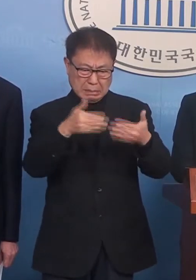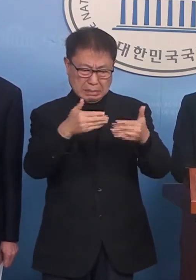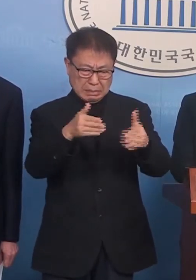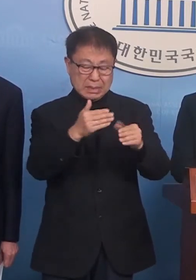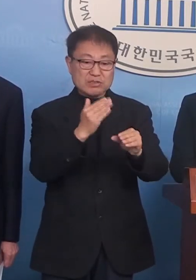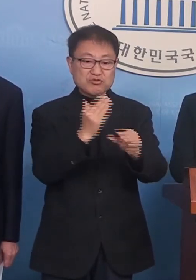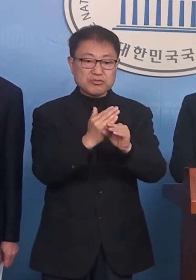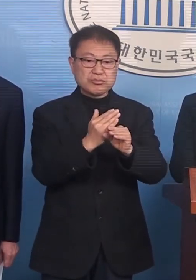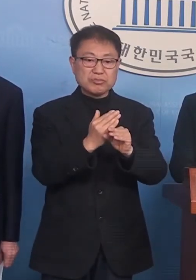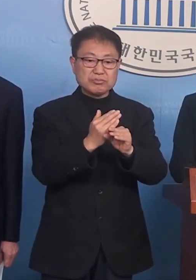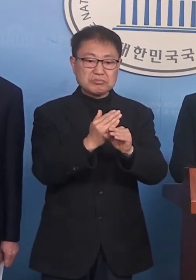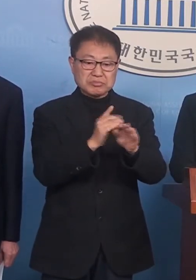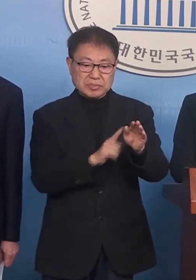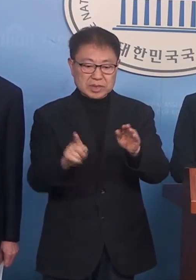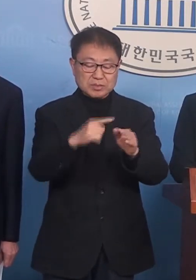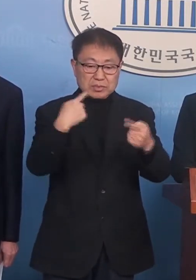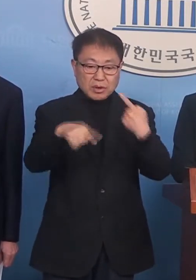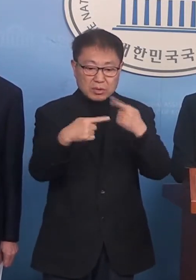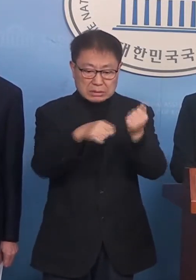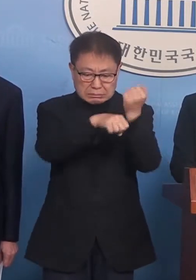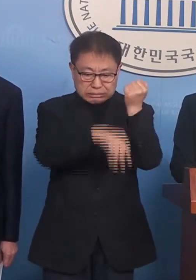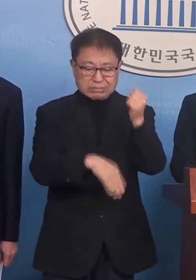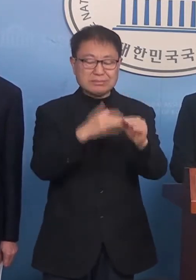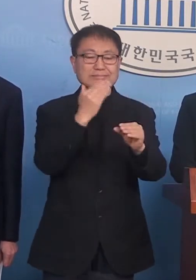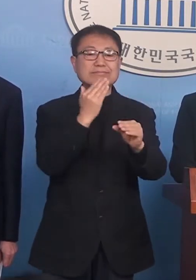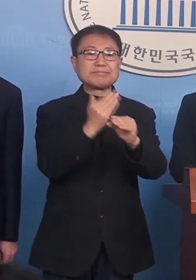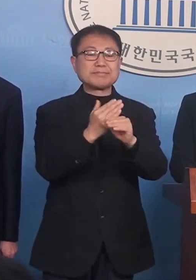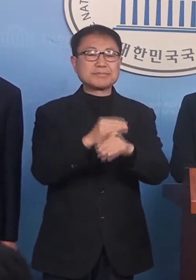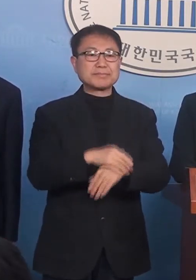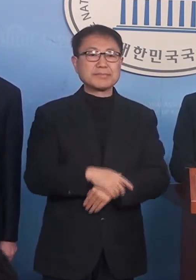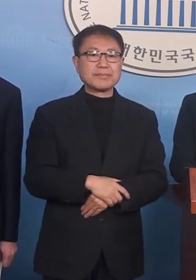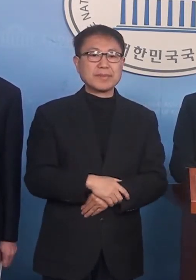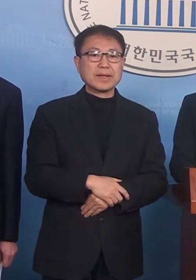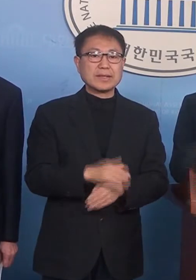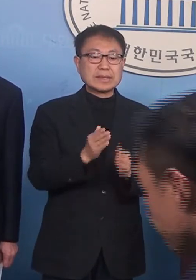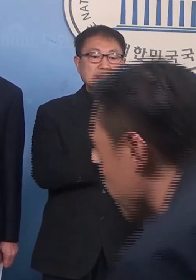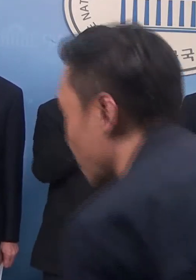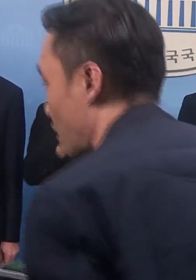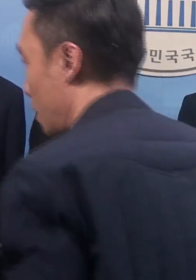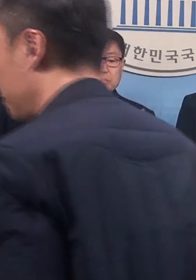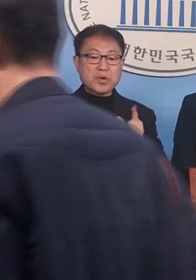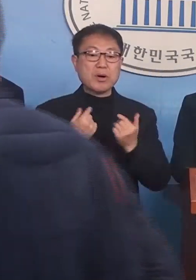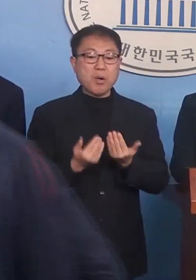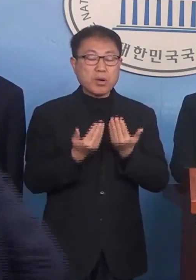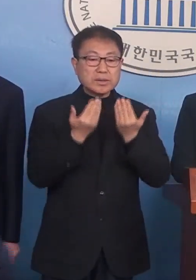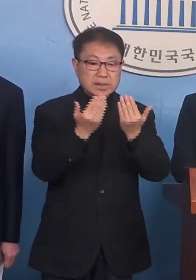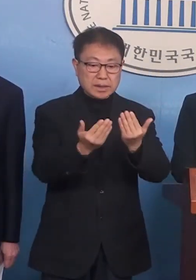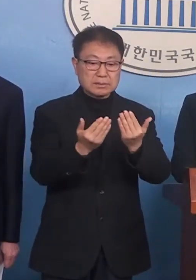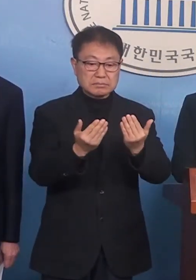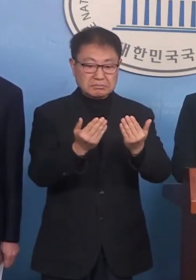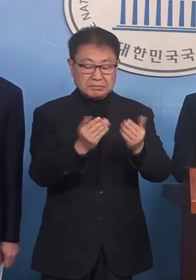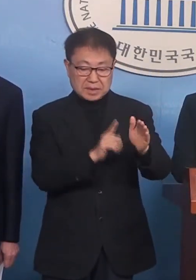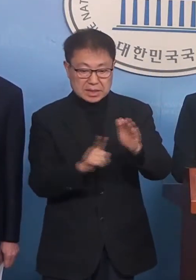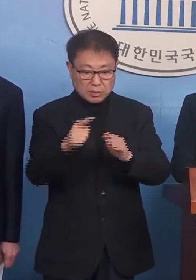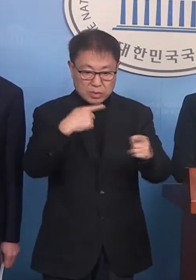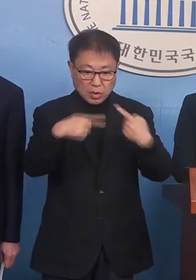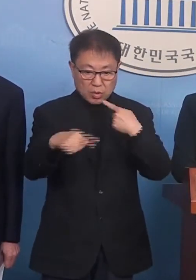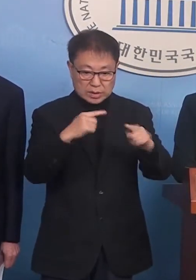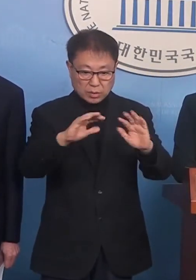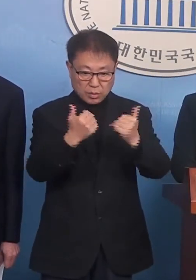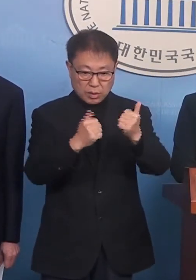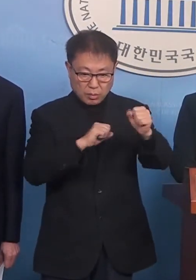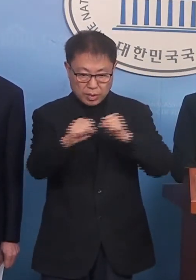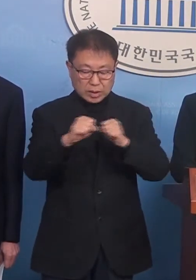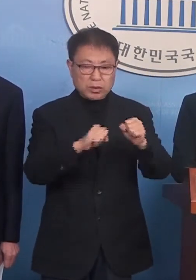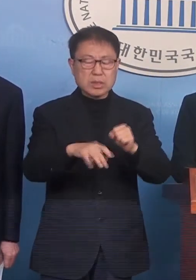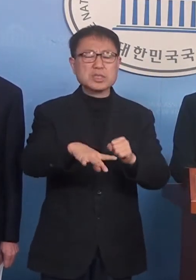내고 진보 정치를 뿌리내리기 위해 노력해왔습니다. 시민의 삶 속에서 헌신하는 진보정당 국회의원의